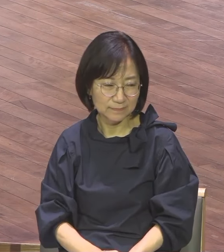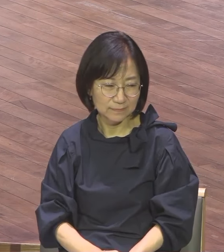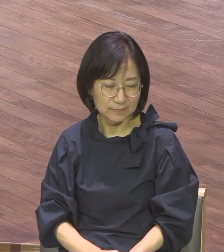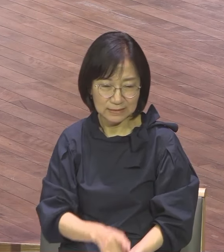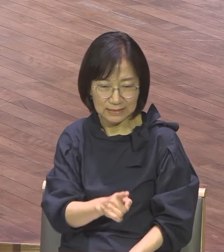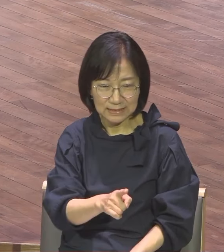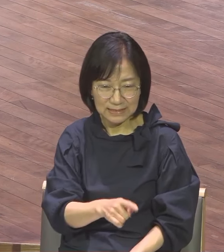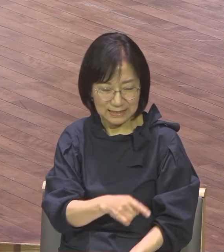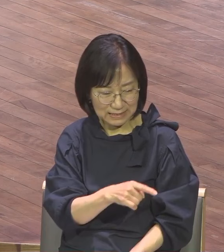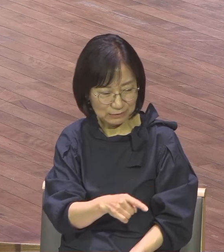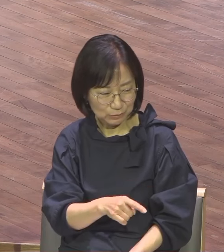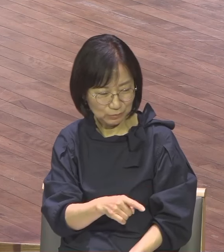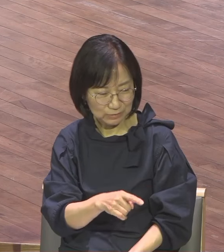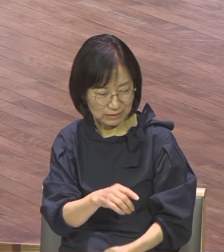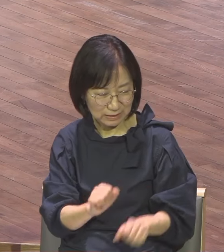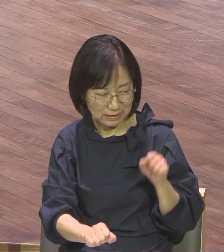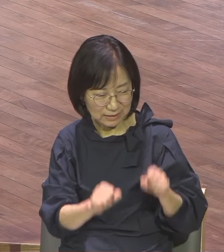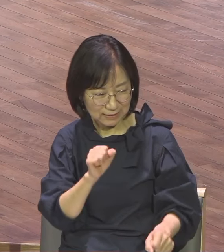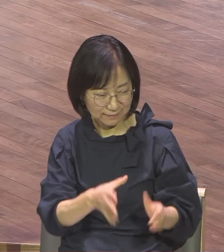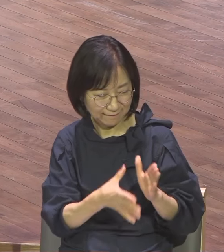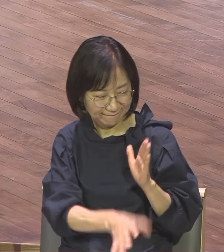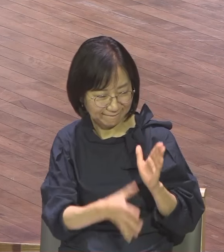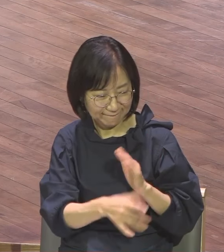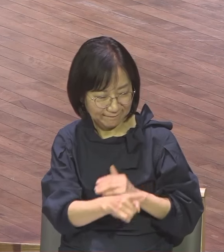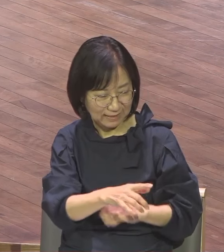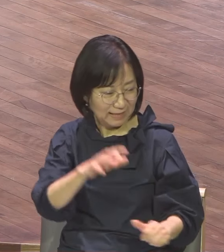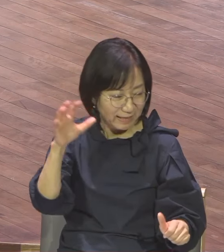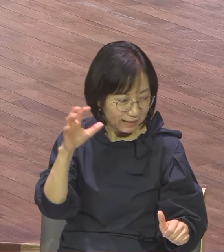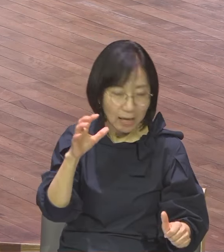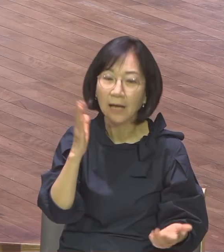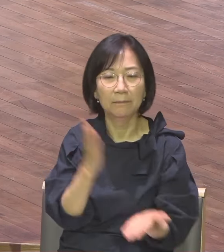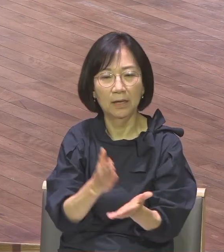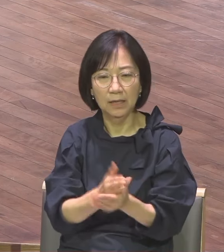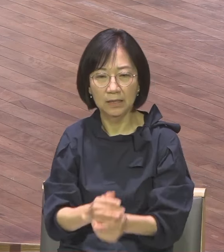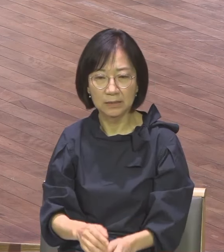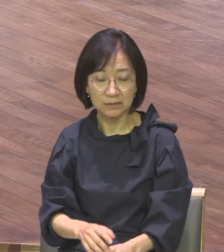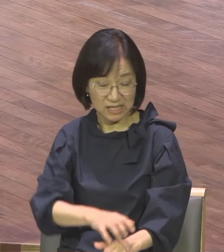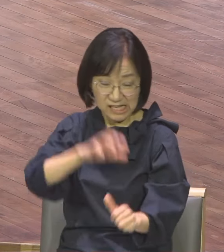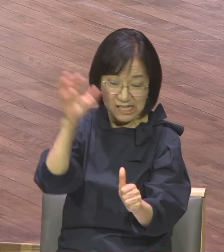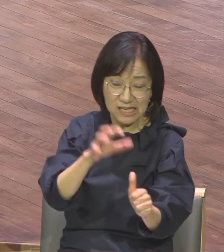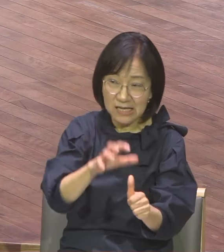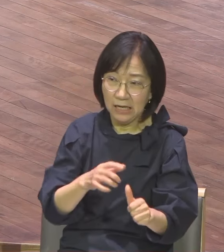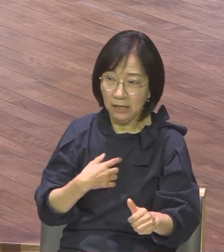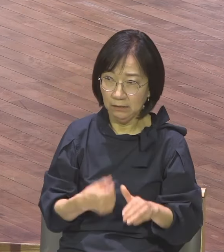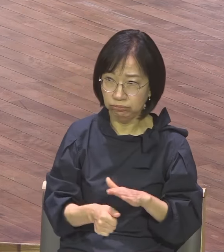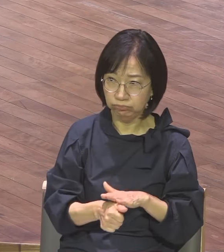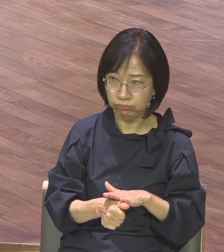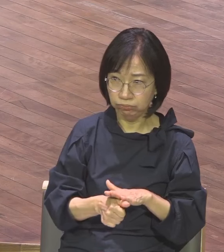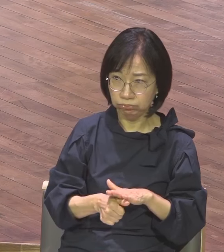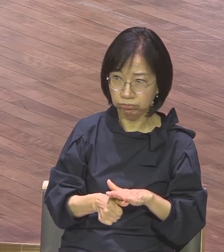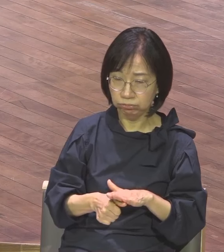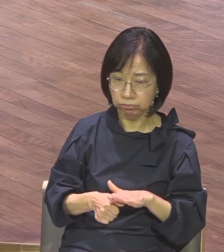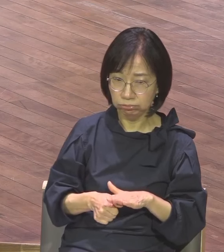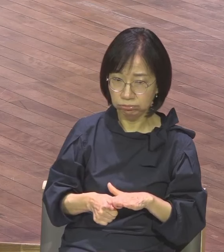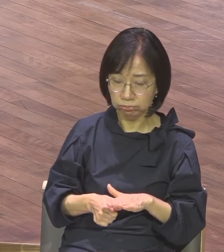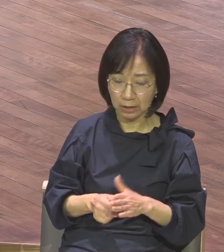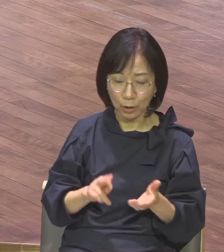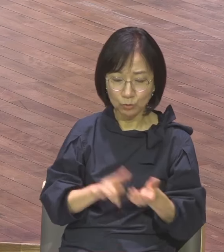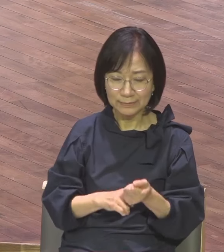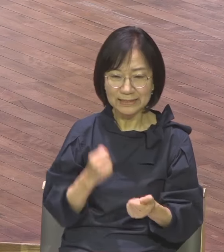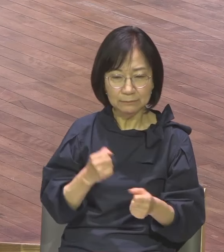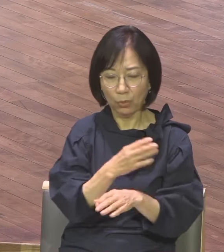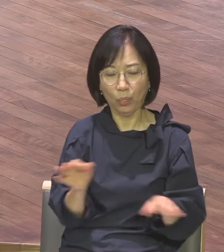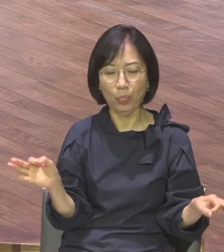틀리는 건 맞아도요 말하지 마세요. 기가 죽어가지고 그 속에 있는 잠재력이 다 사장돼 봅니다.